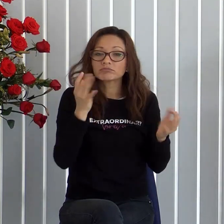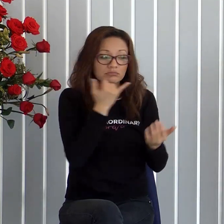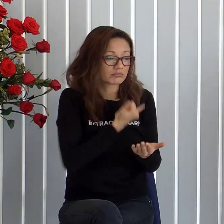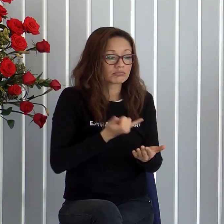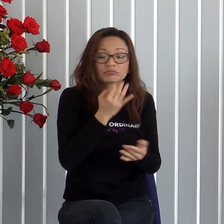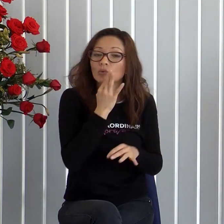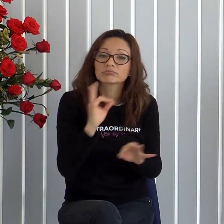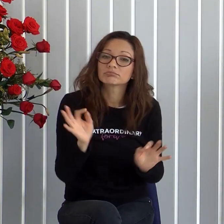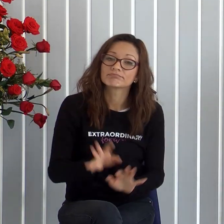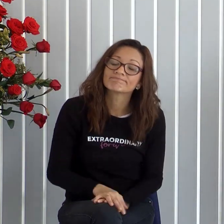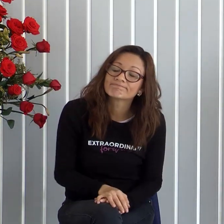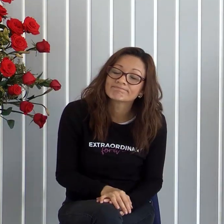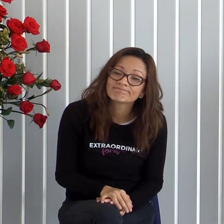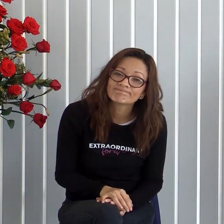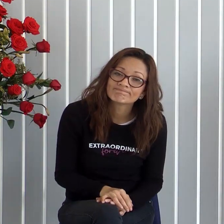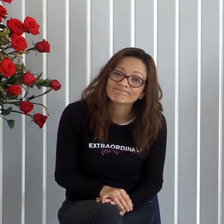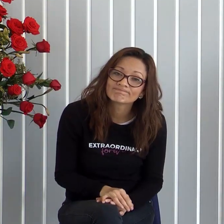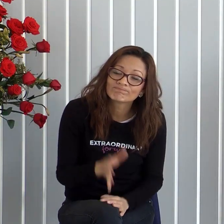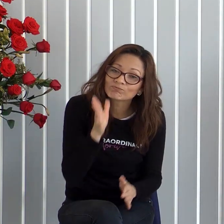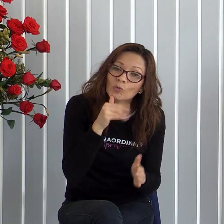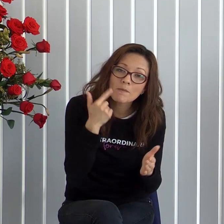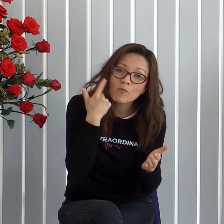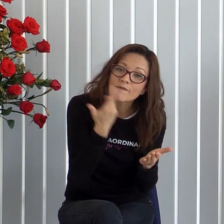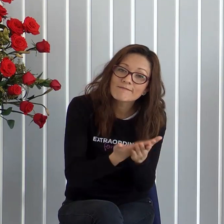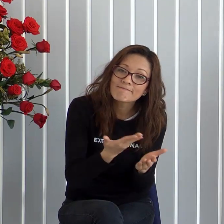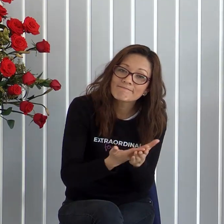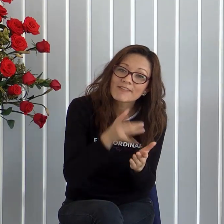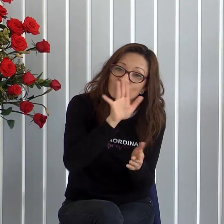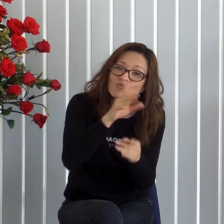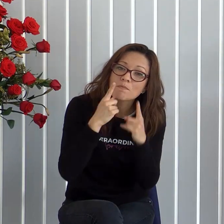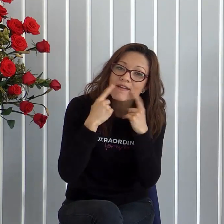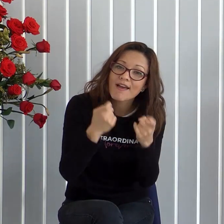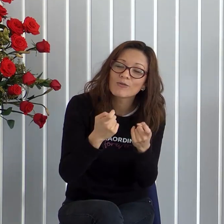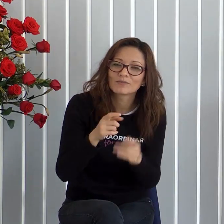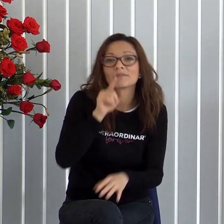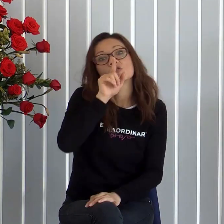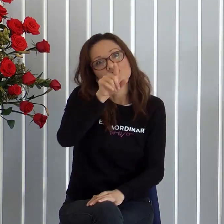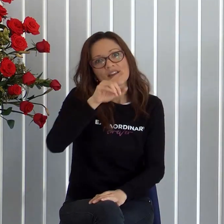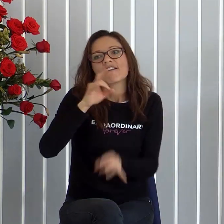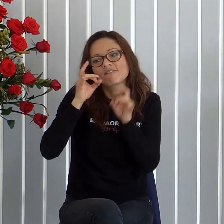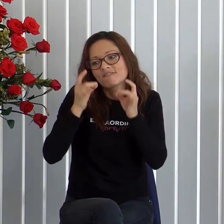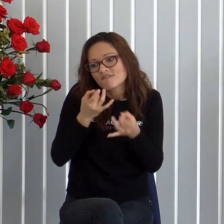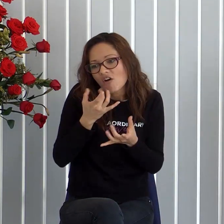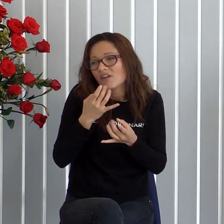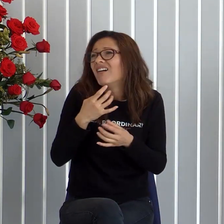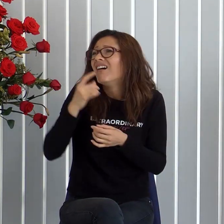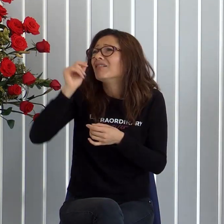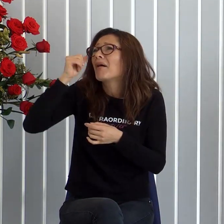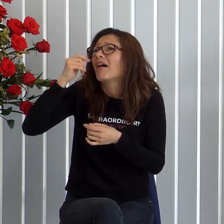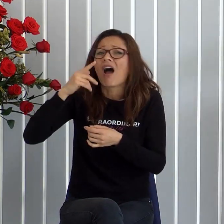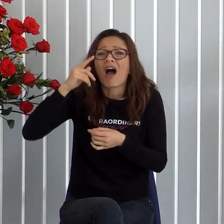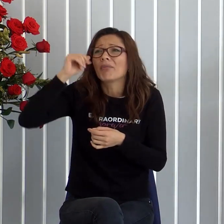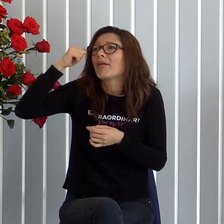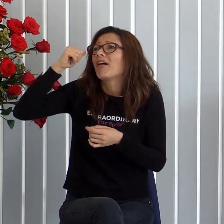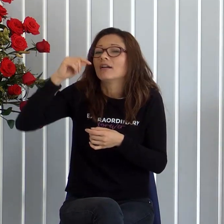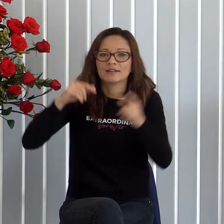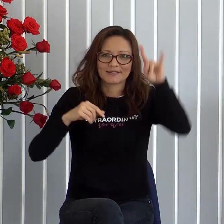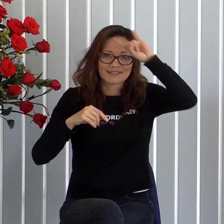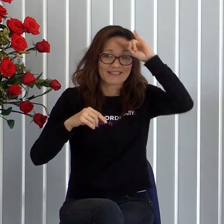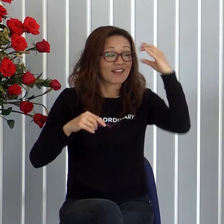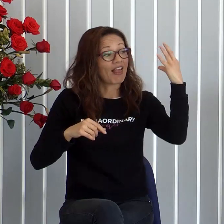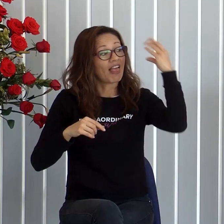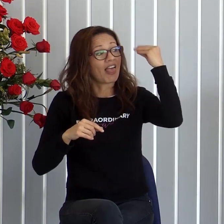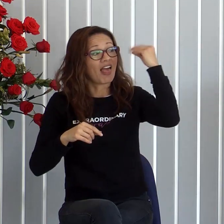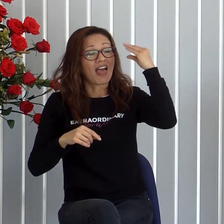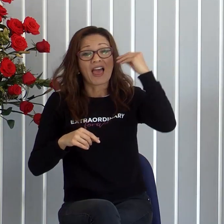Desaparecen, viejo. No queda registro. ¿Sabe dónde queda registro? En su bobada. En su bobada queda registro. Porque Satanás viene